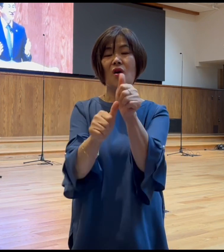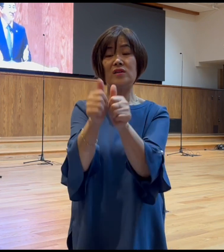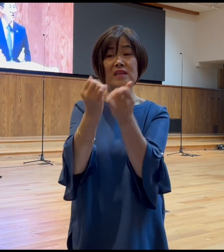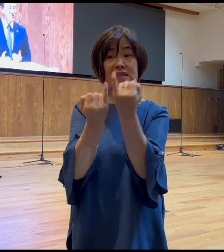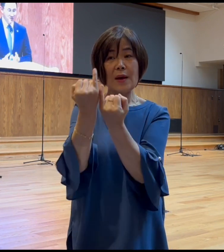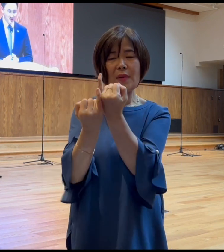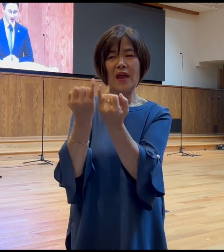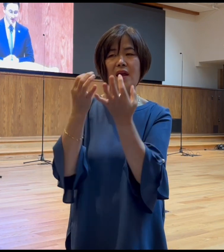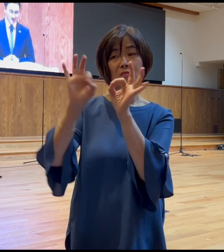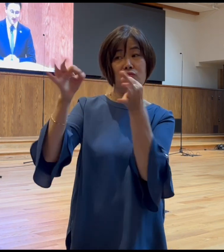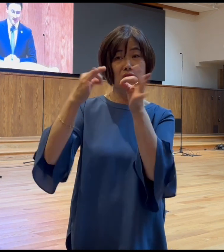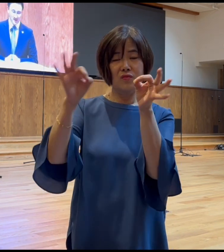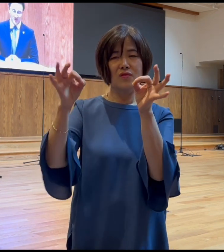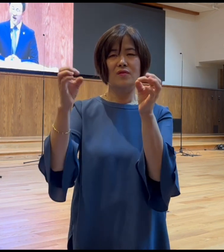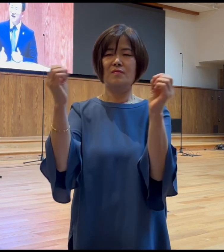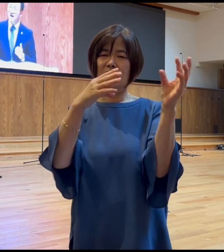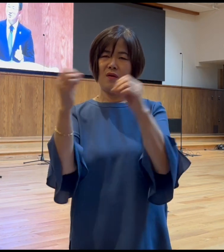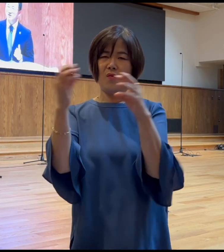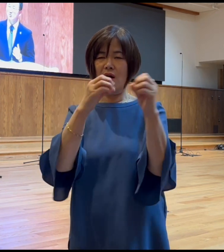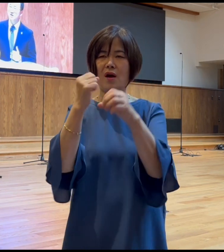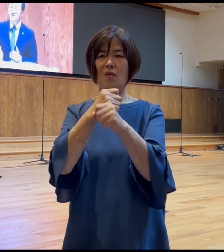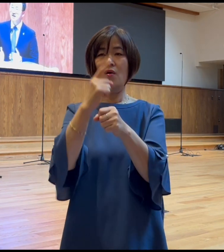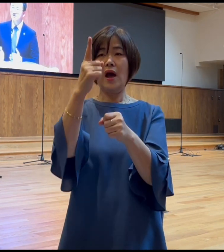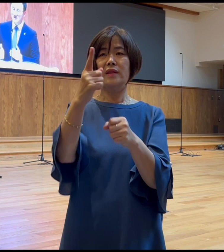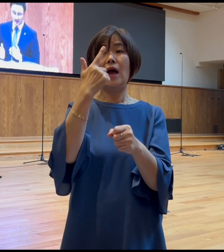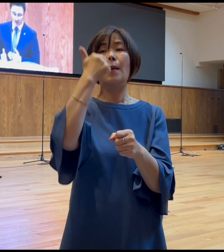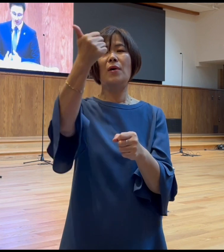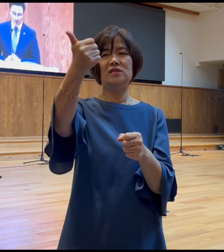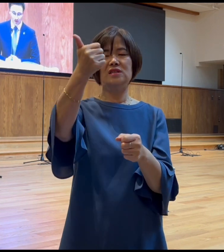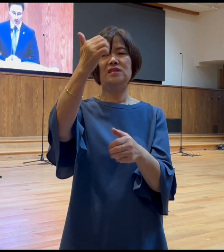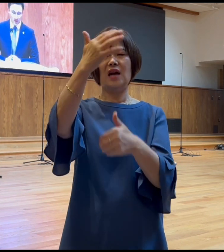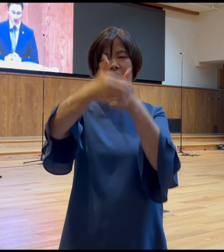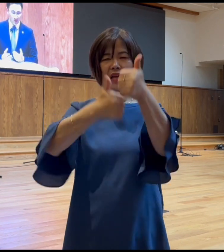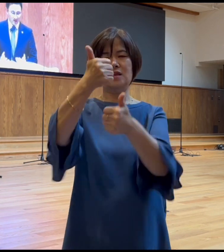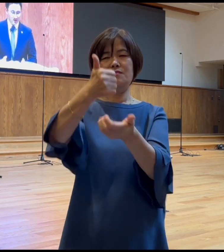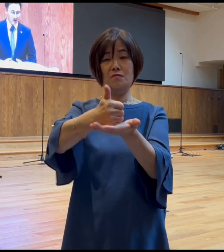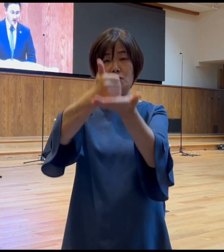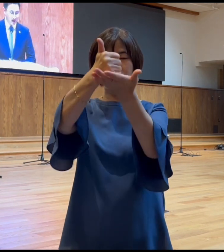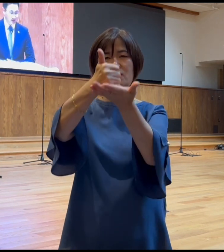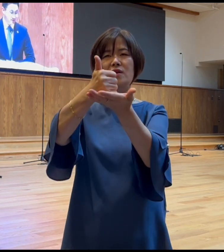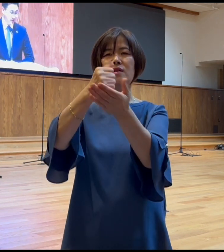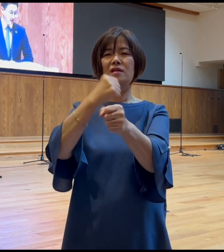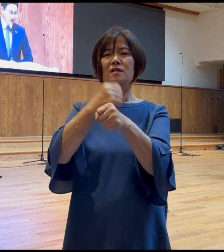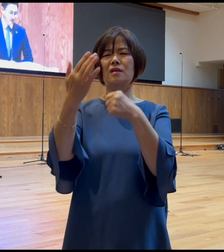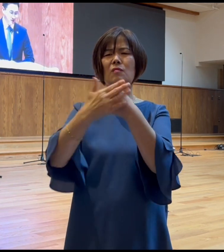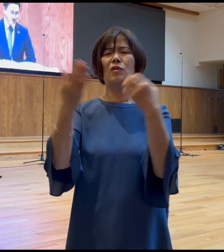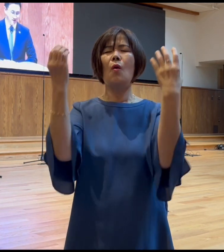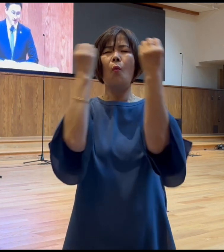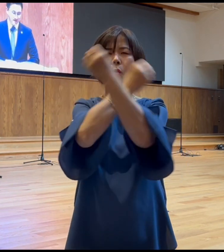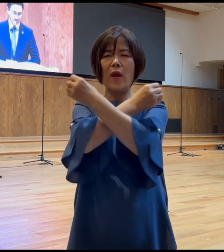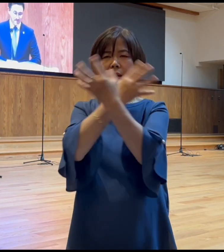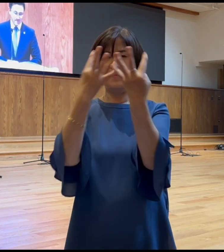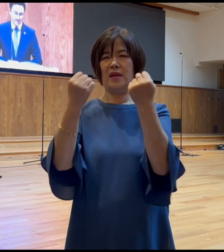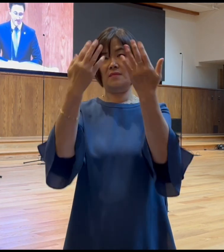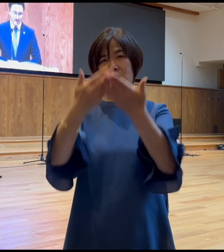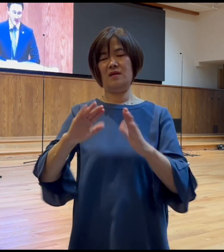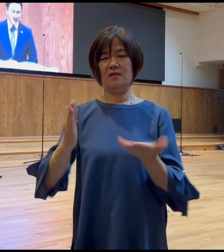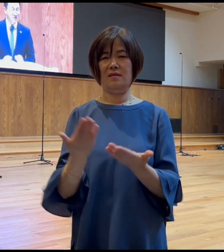형제, 자매라고 부르고 또 한 아버지를 모신다라는 그 이유로 왜곡 해석했기 때문이죠.